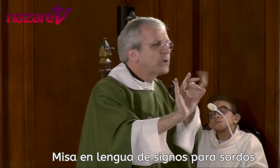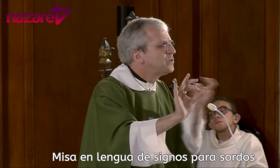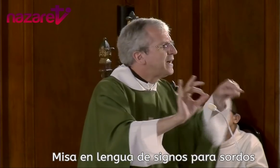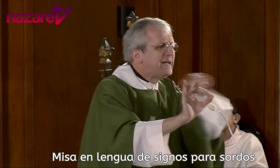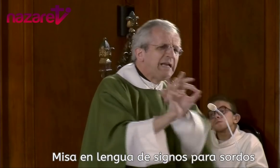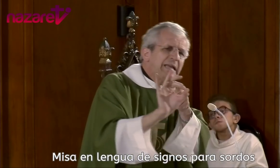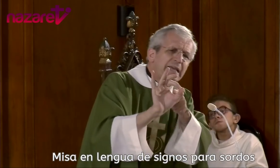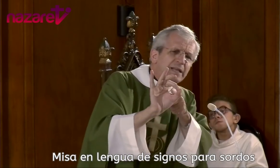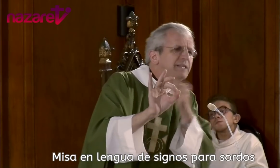pregunta,